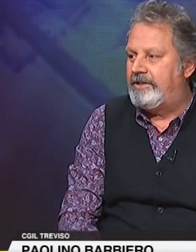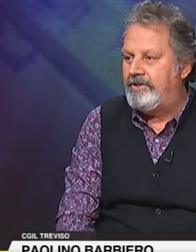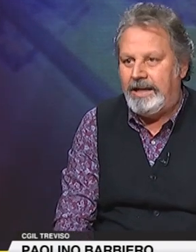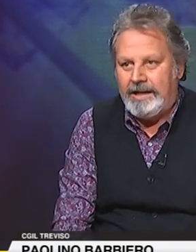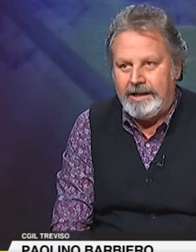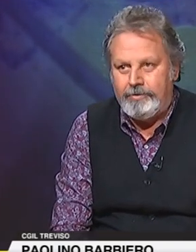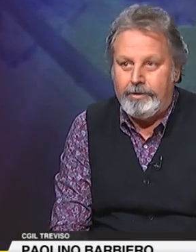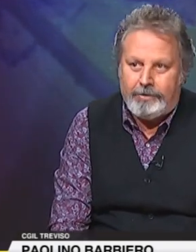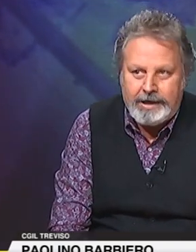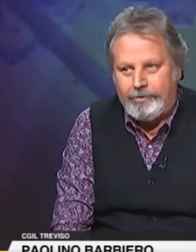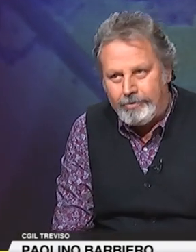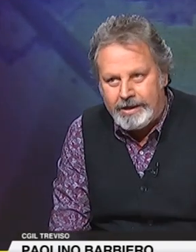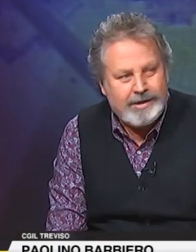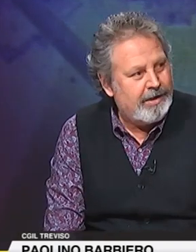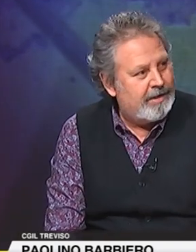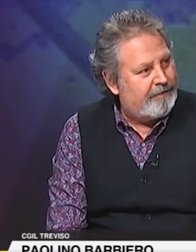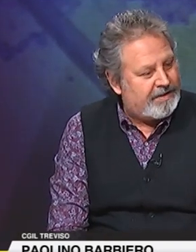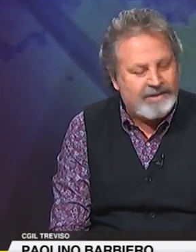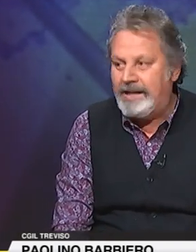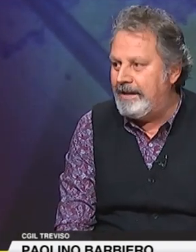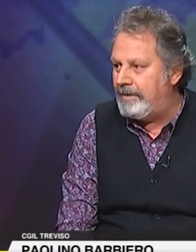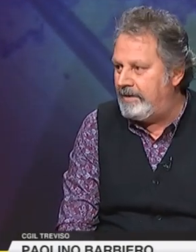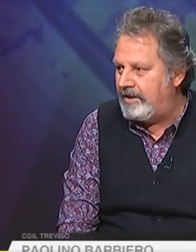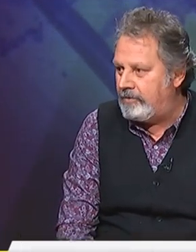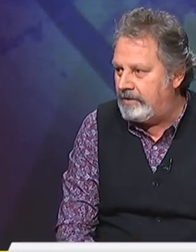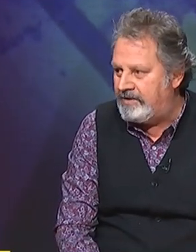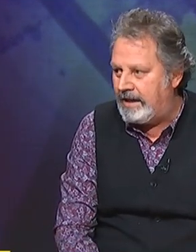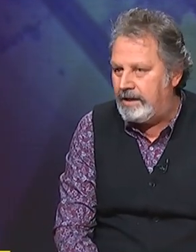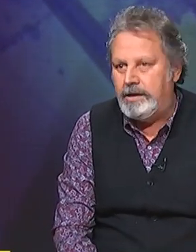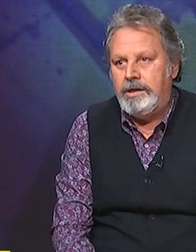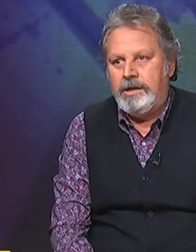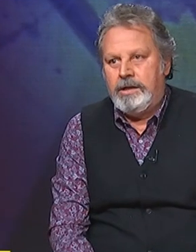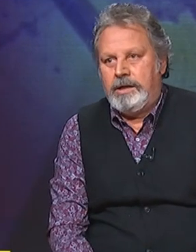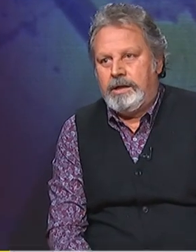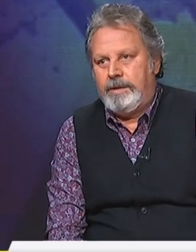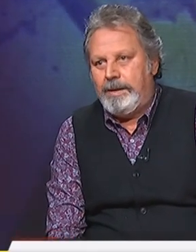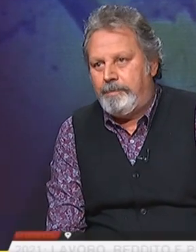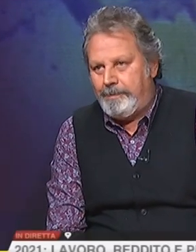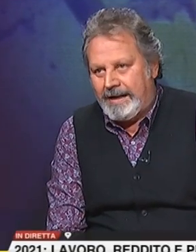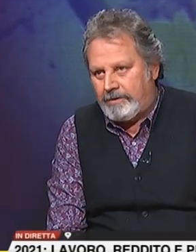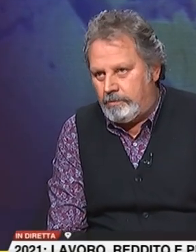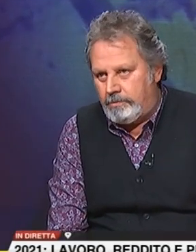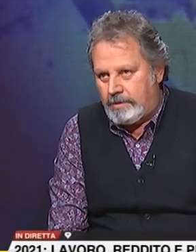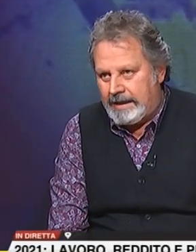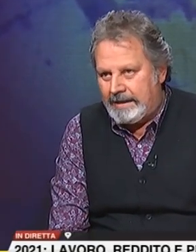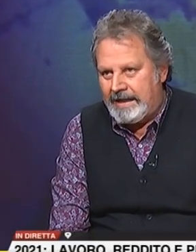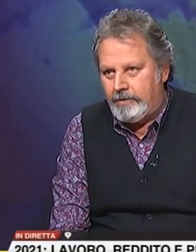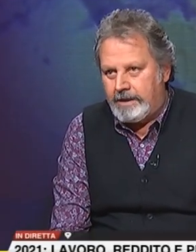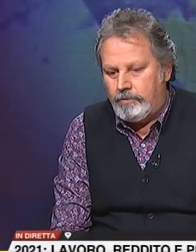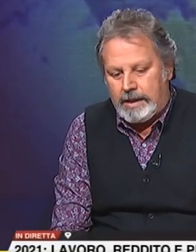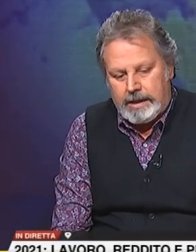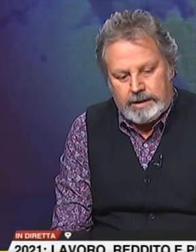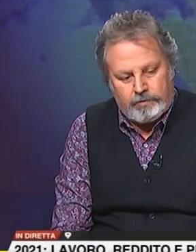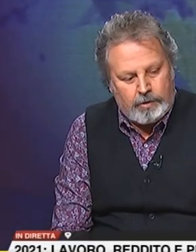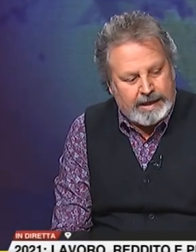direzione della CGIL hanno l'onere e l'onore di festeggiare i primi 110 anni. Abbiamo preparato un calendario